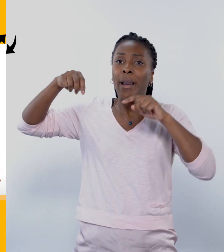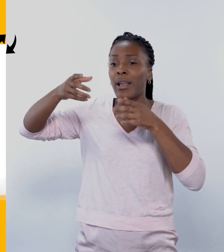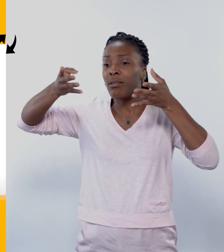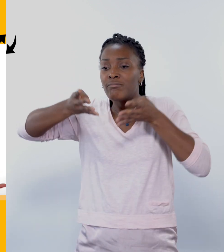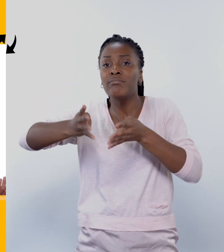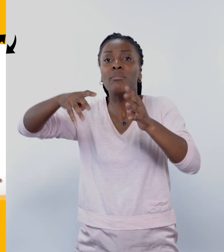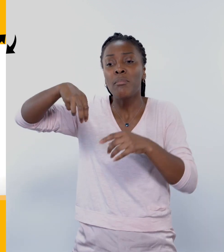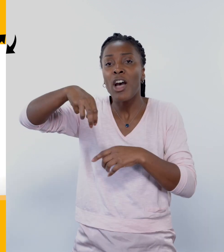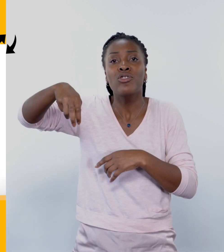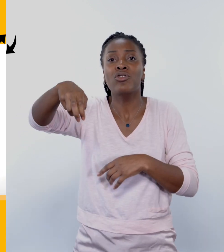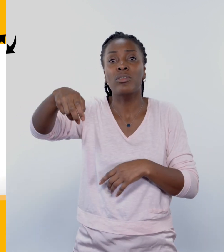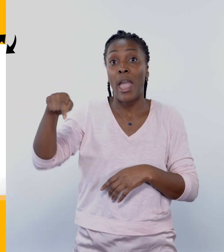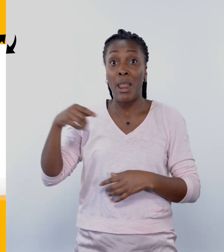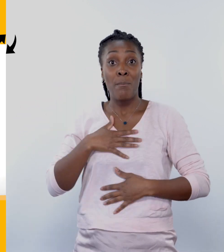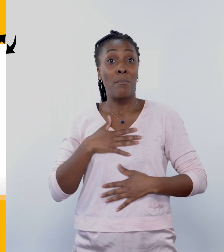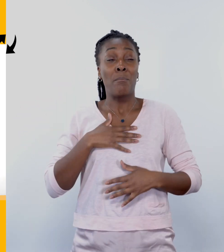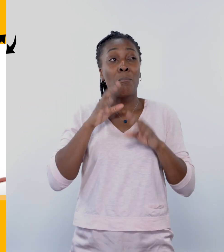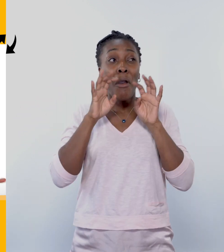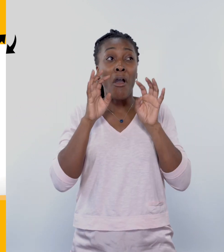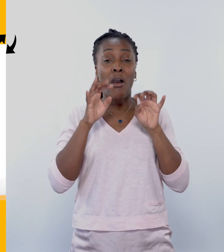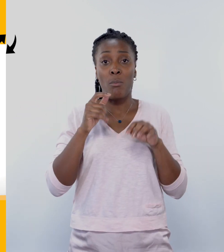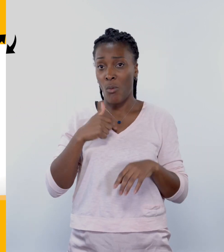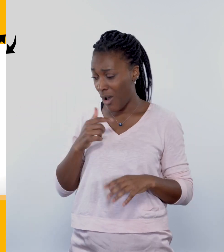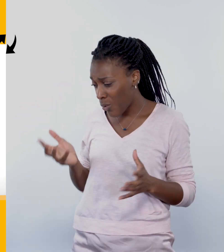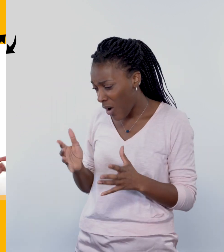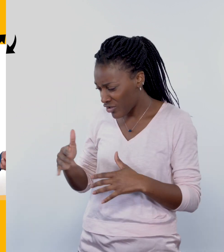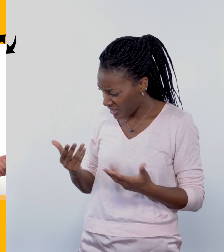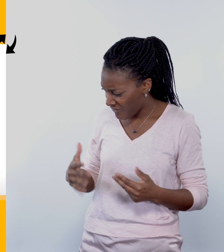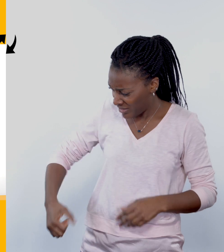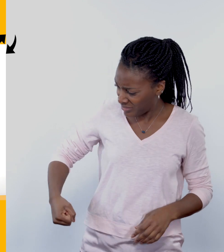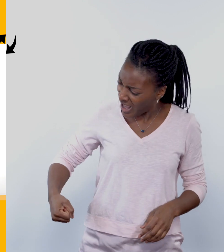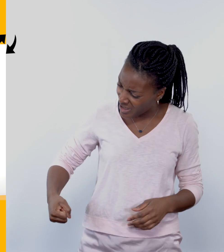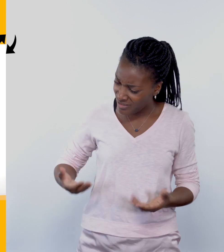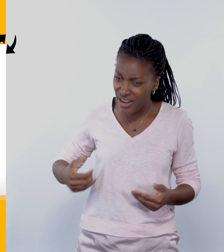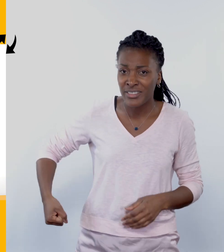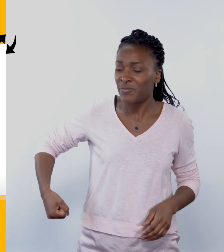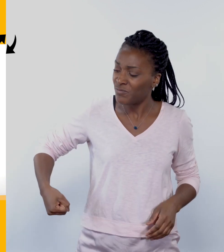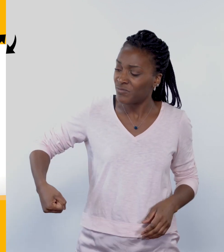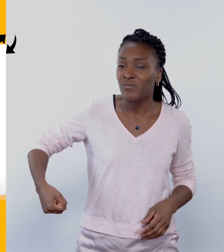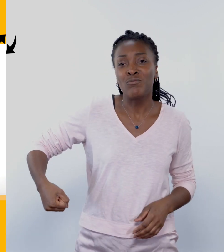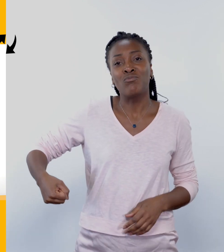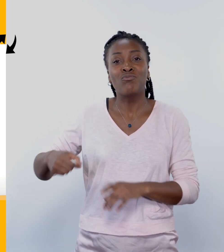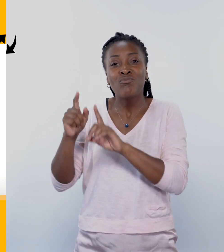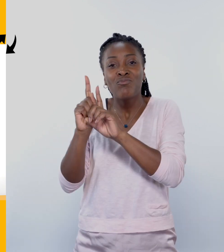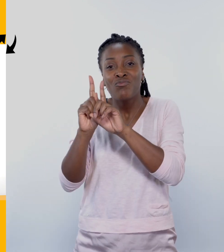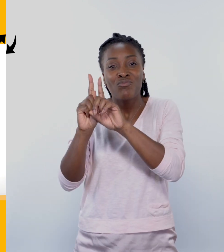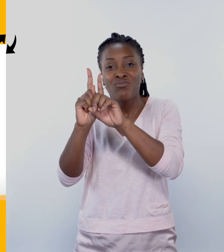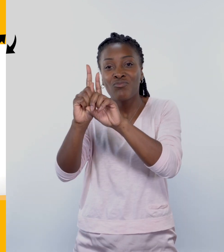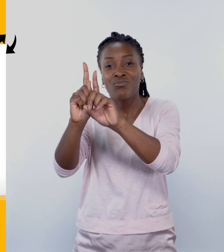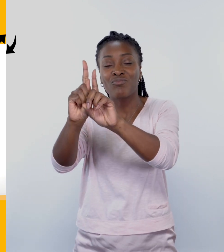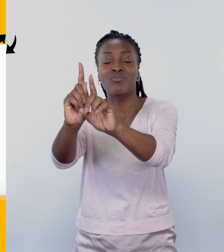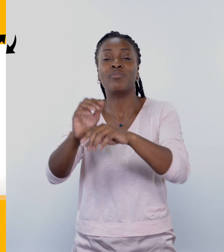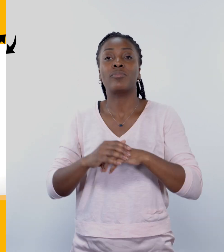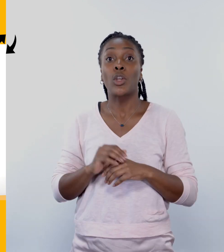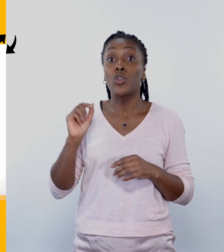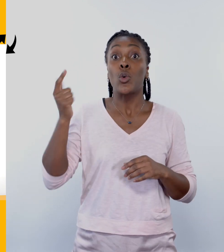c'est pas stable. Du coup, elle se met à pleurer. Mais après quelques encouragements, et en lui tenant la main, elle finit par traverser. Au